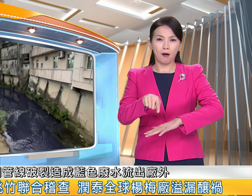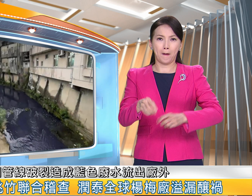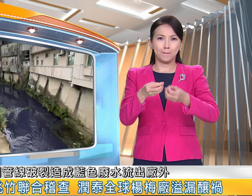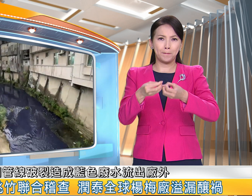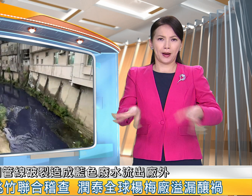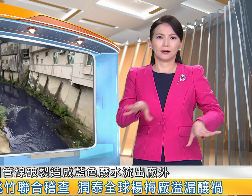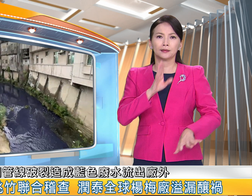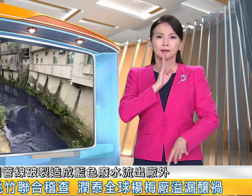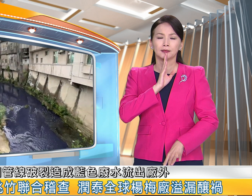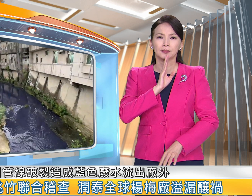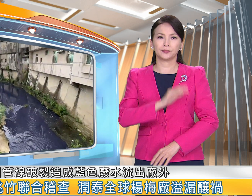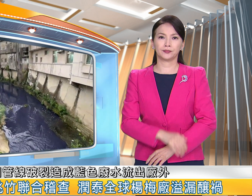外。